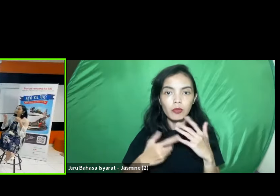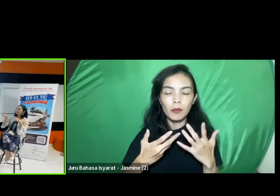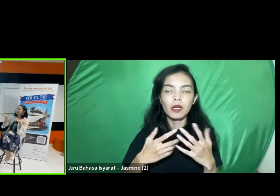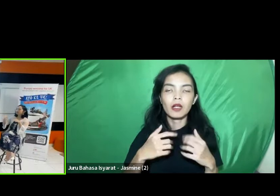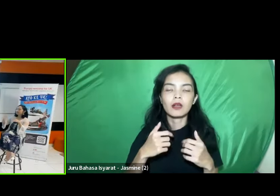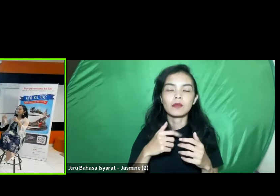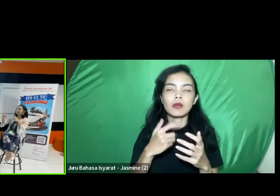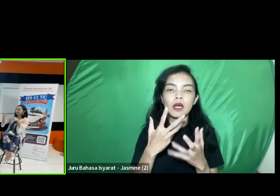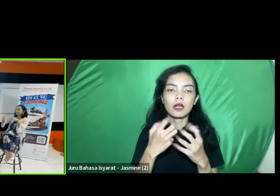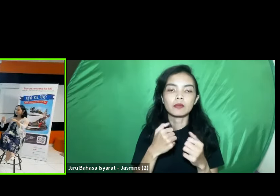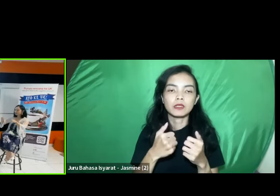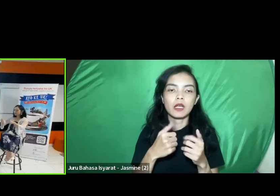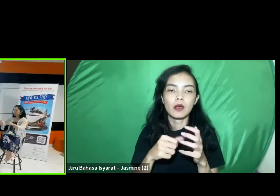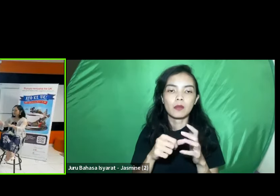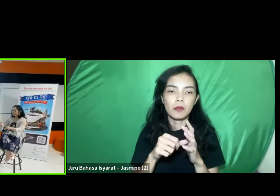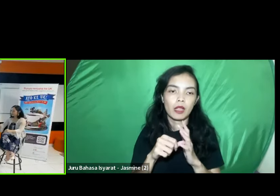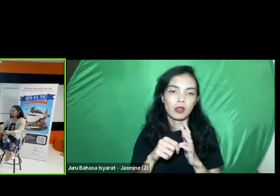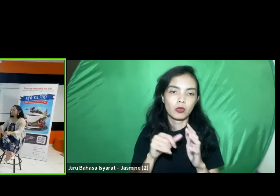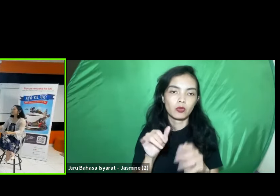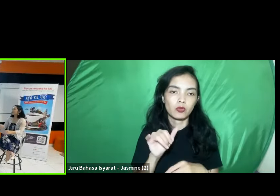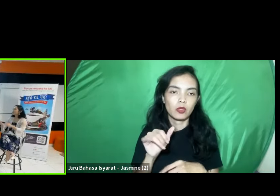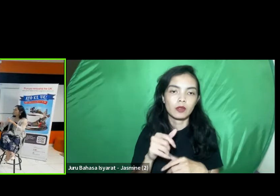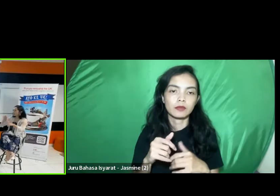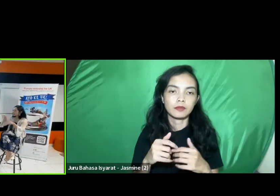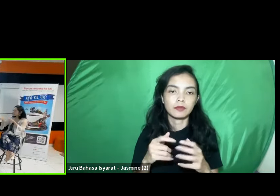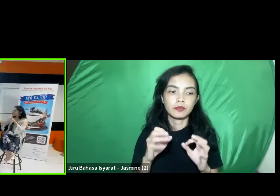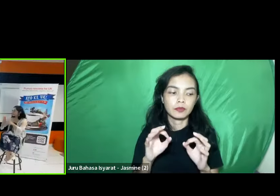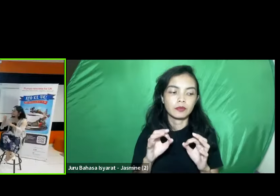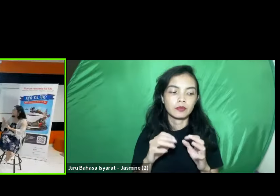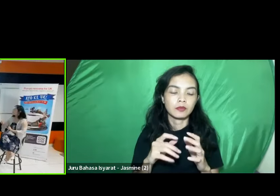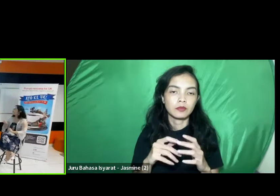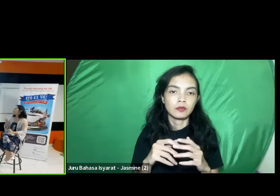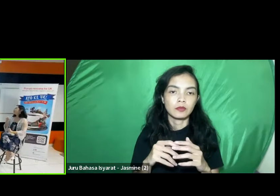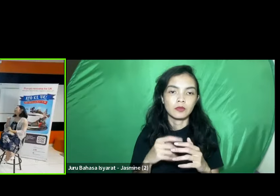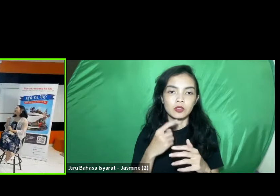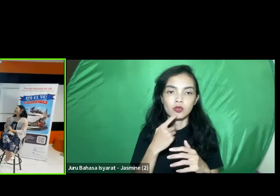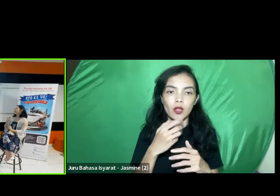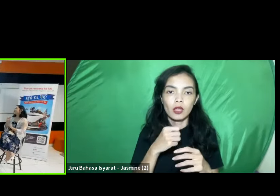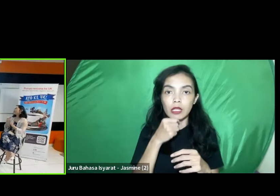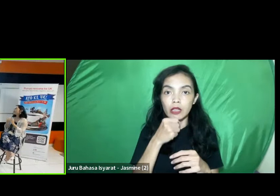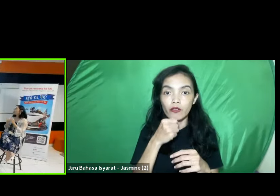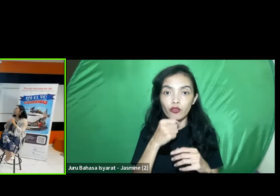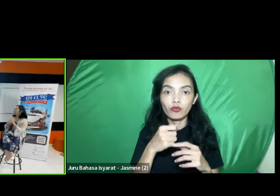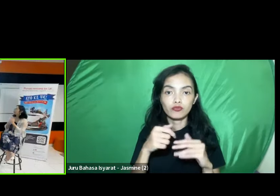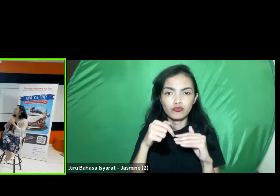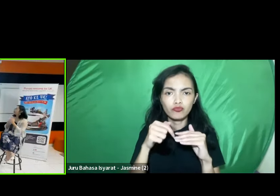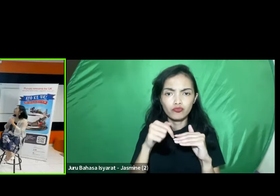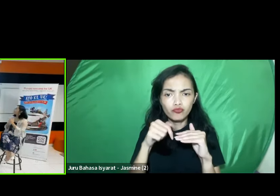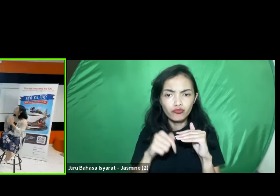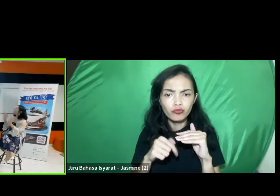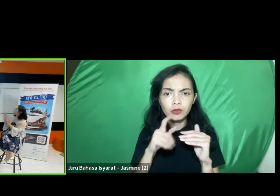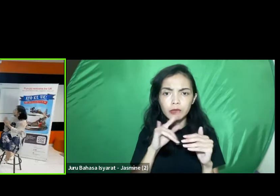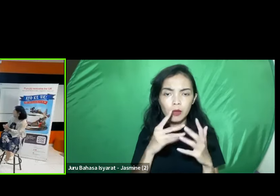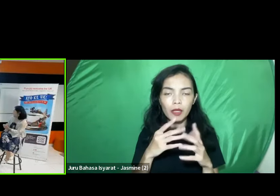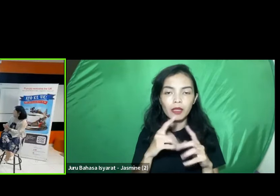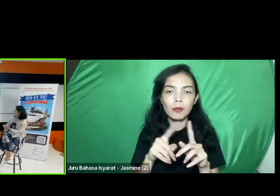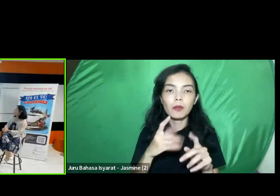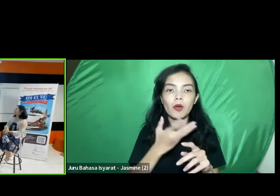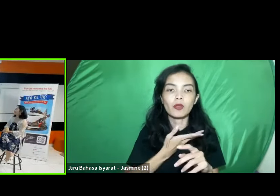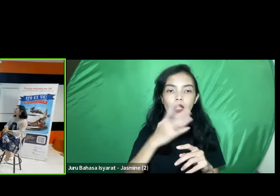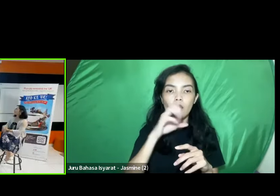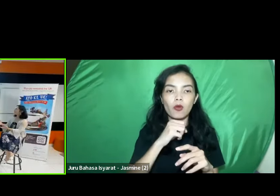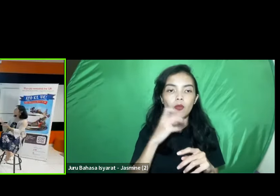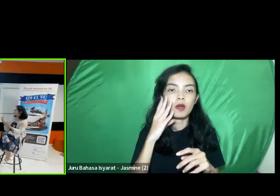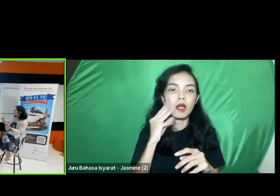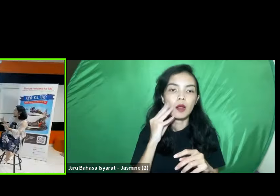sambil kita pelan-pelan nih untuk menuju lebih dalam ya untuk mengobrak-abrik tentang interview Nah mungkin aku mau mendengar pengalaman Inter